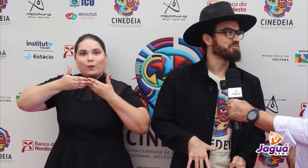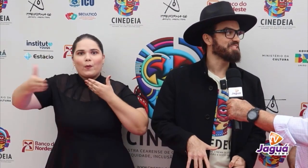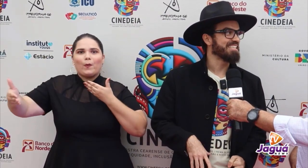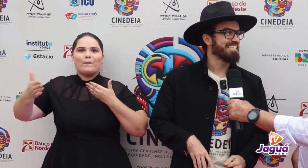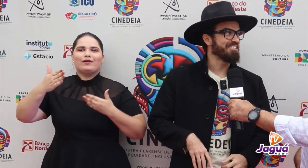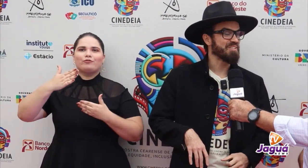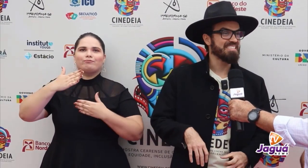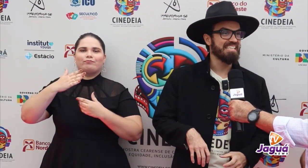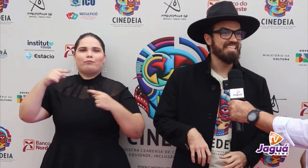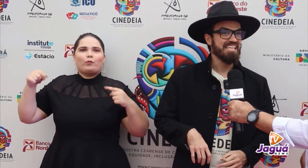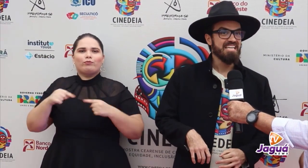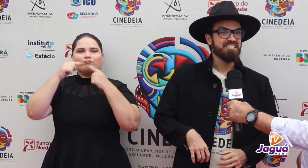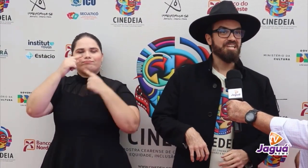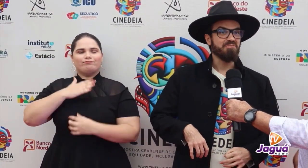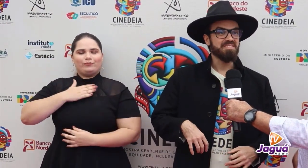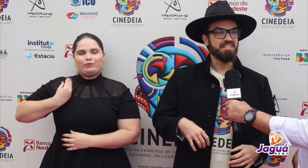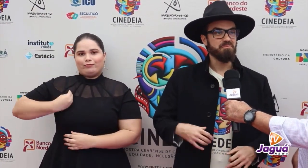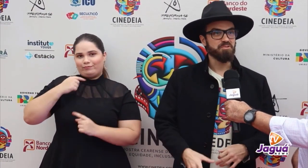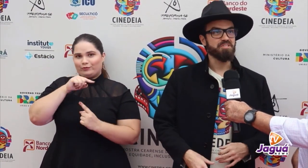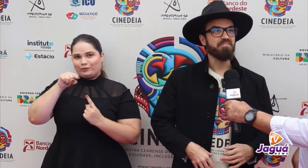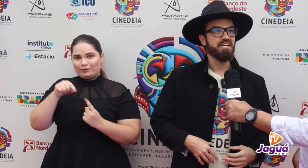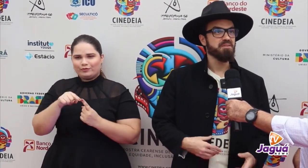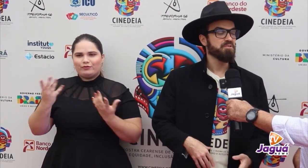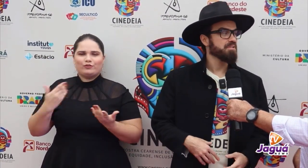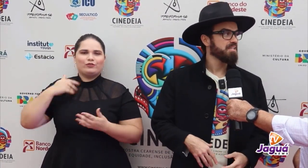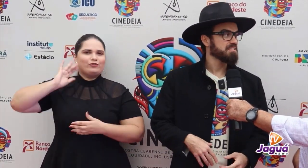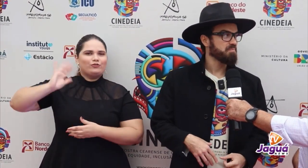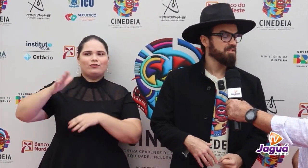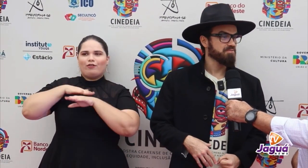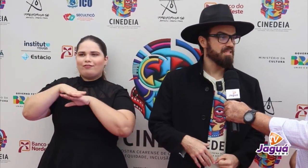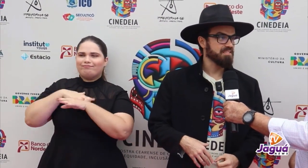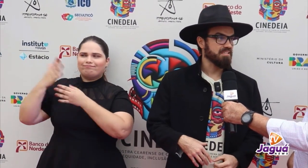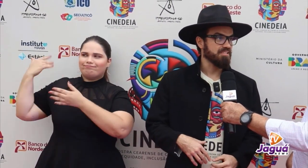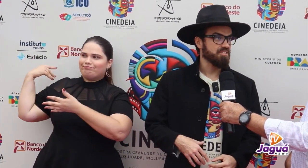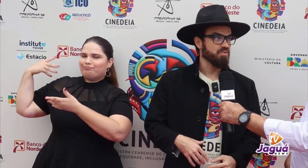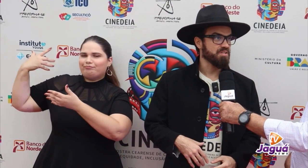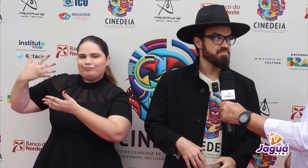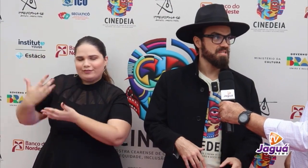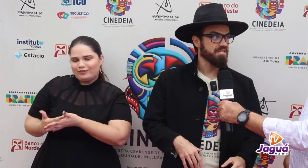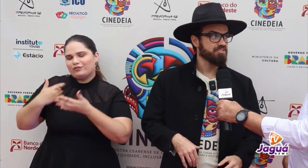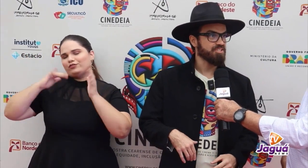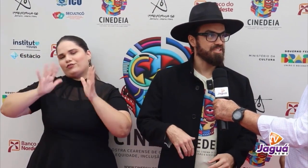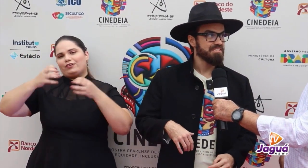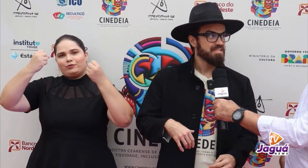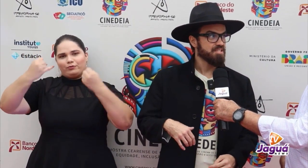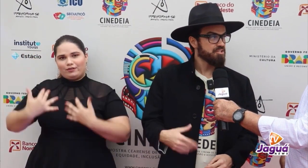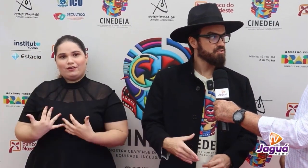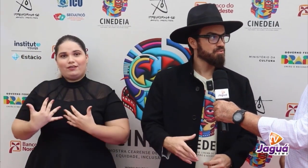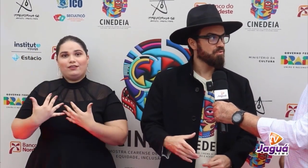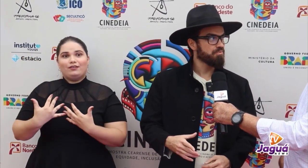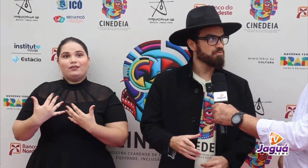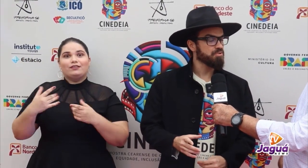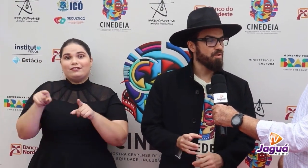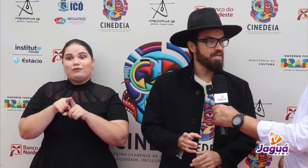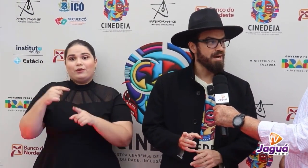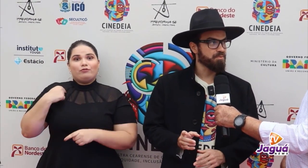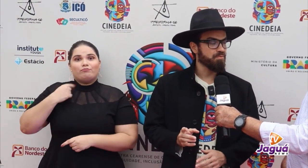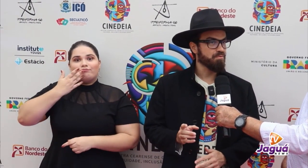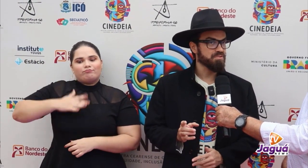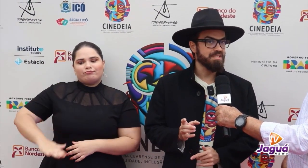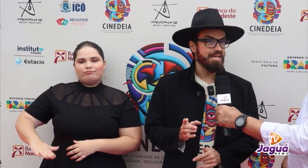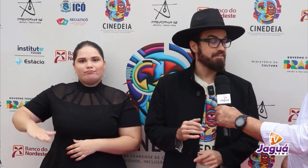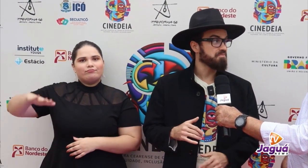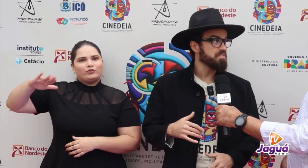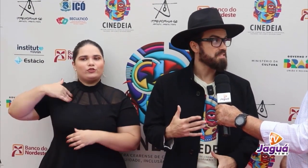propósito de vida. Eu, assim, já conversei muito, já falei muito a respeito dessa trajetória minha, de que desde novo eu tinha um olhar